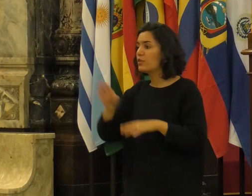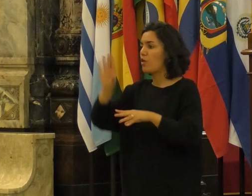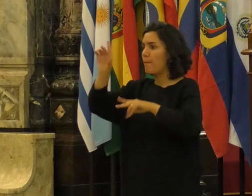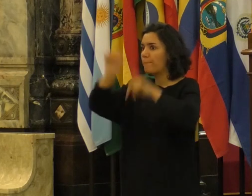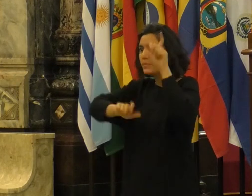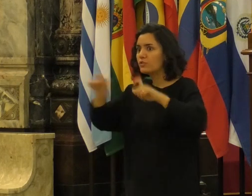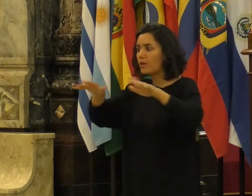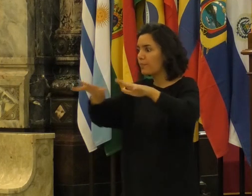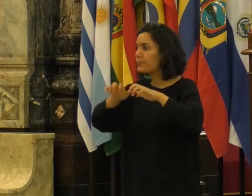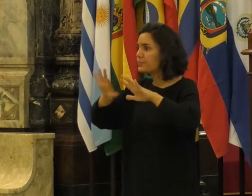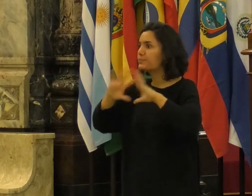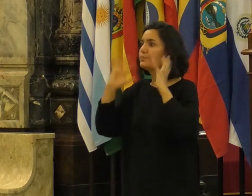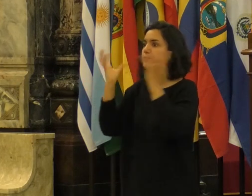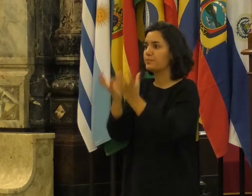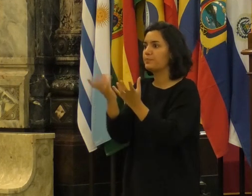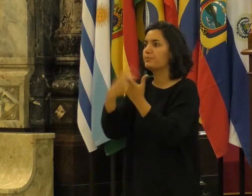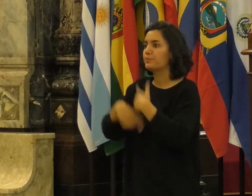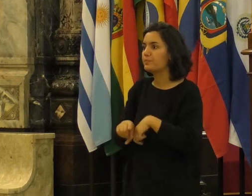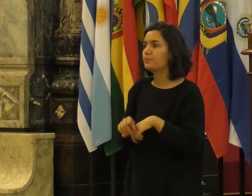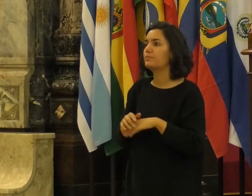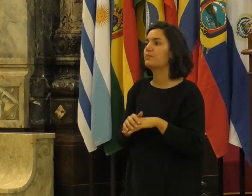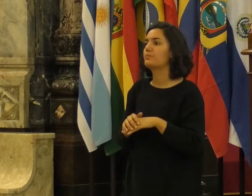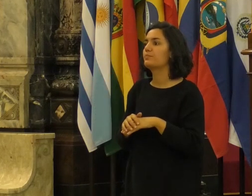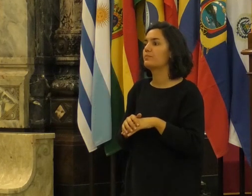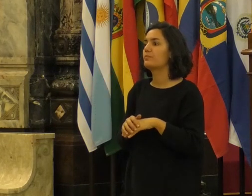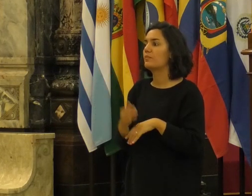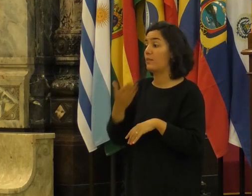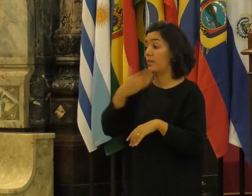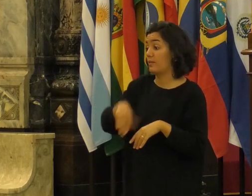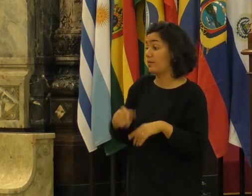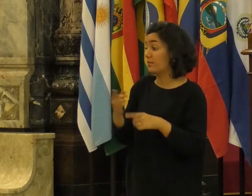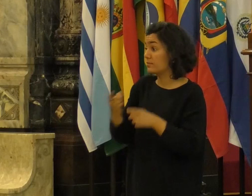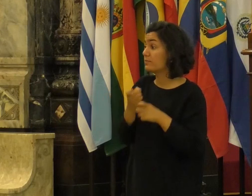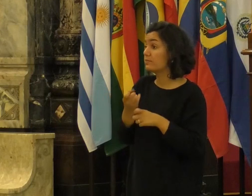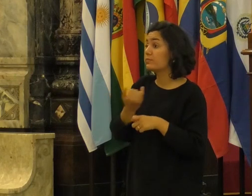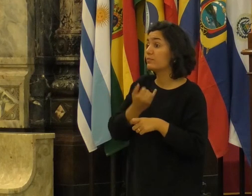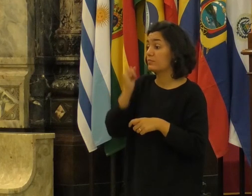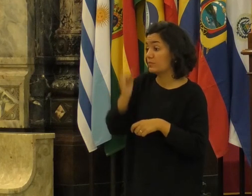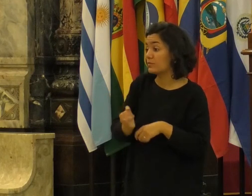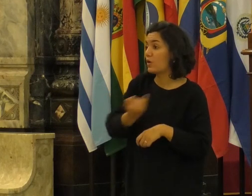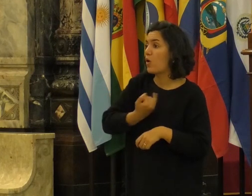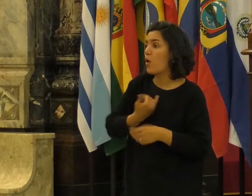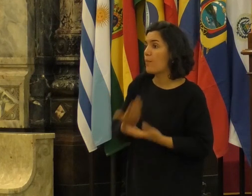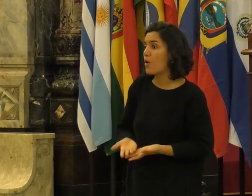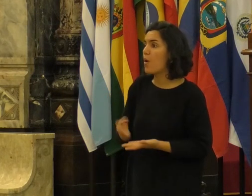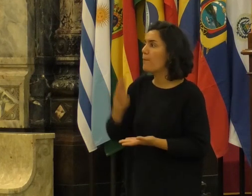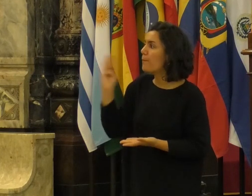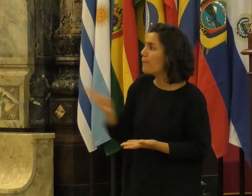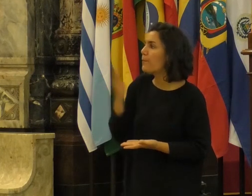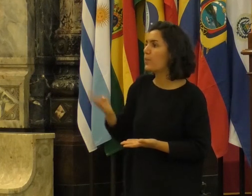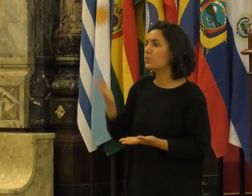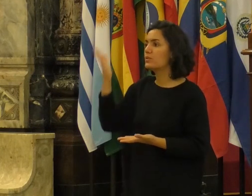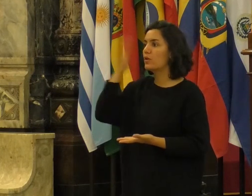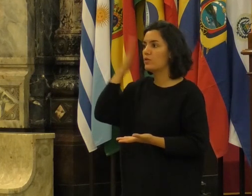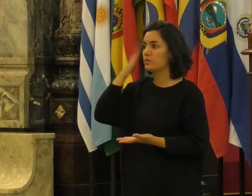Tenemos que entender cómo se está dando entre nosotros y para la psicología en general el modo de producción de